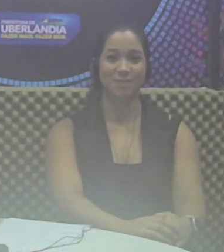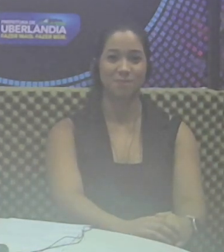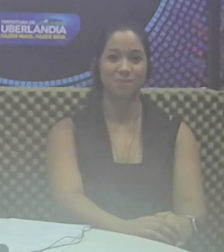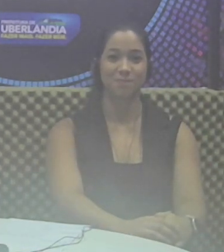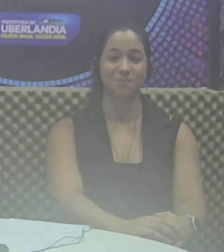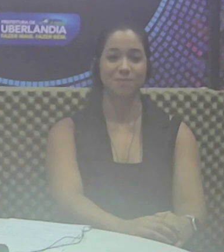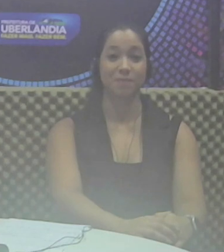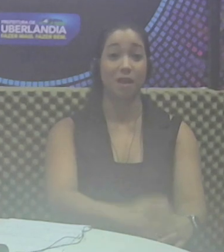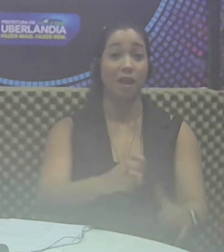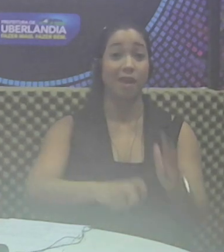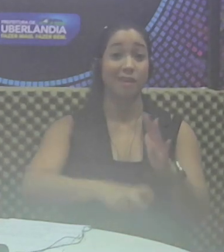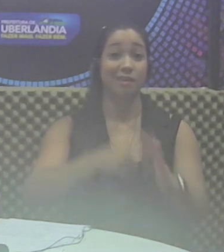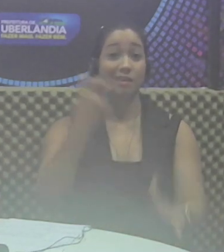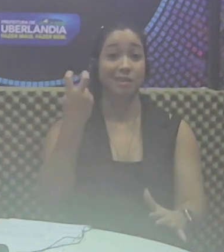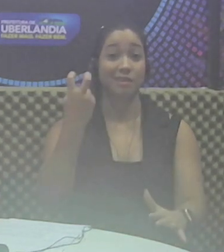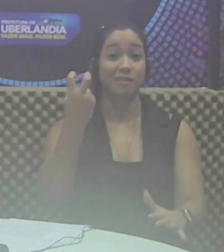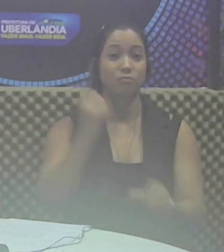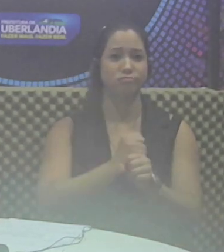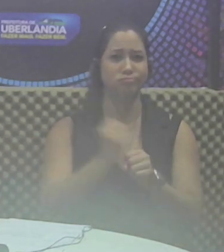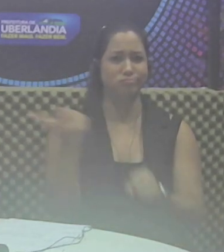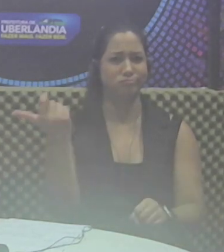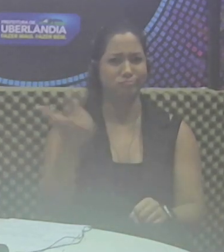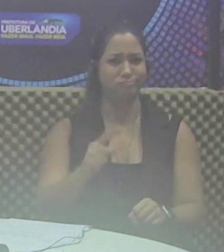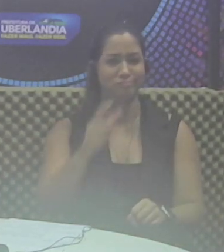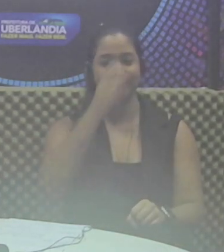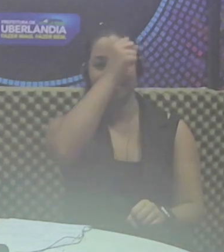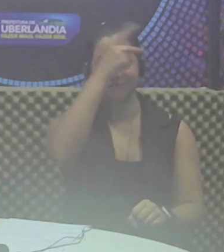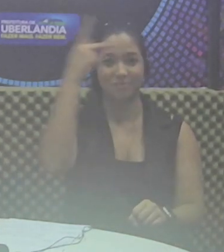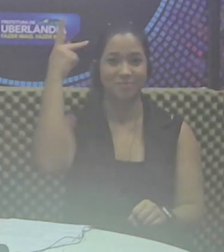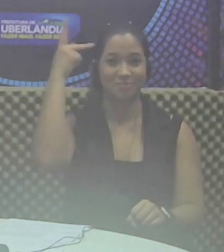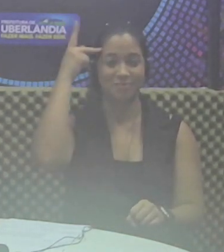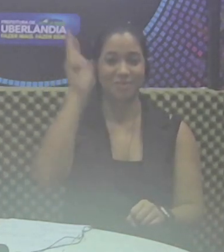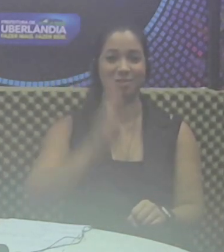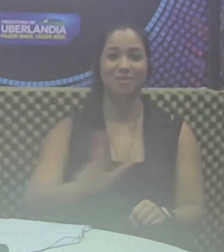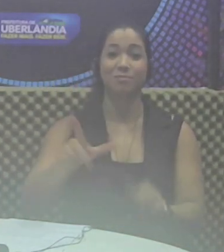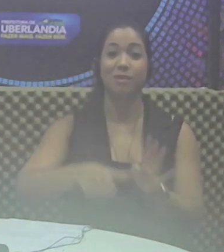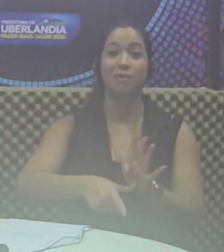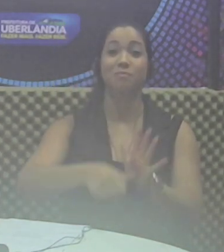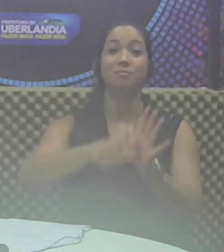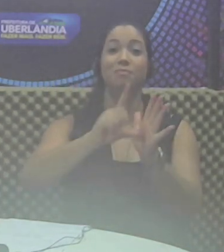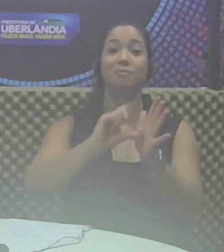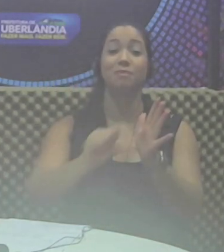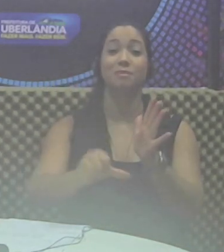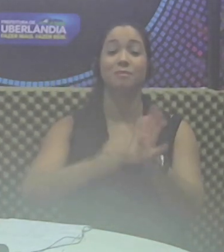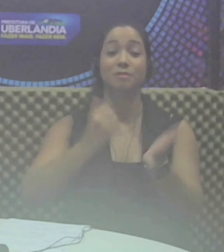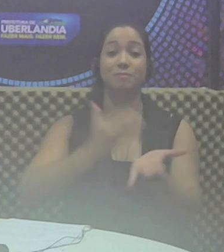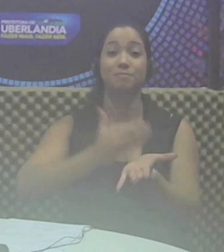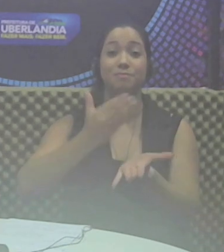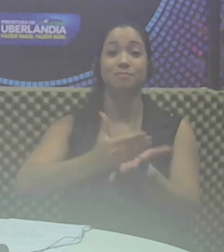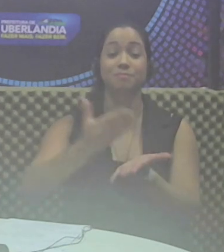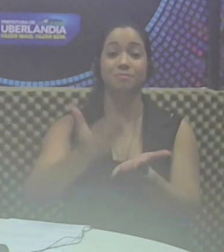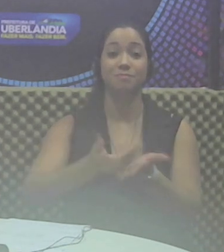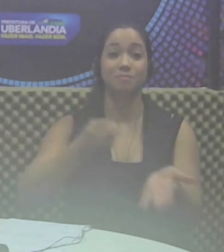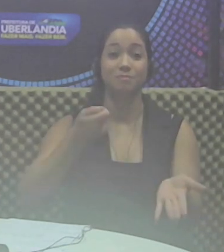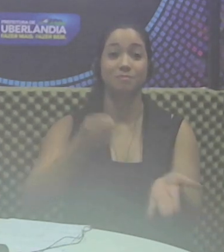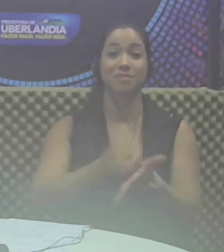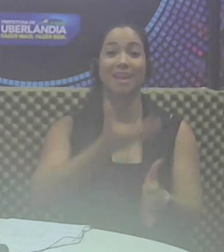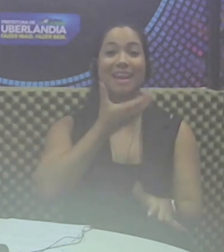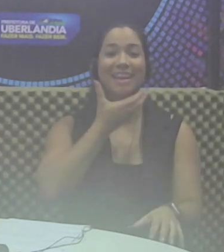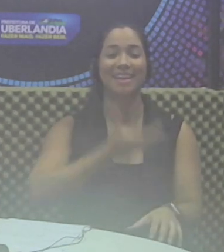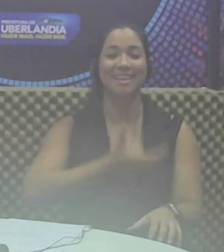Pelo quinto ano consecutivo, a Prefeitura de Uberlândia vai garantir a antecipação da primeira parcela da gratificação